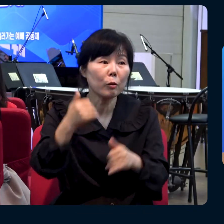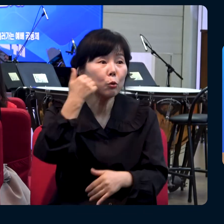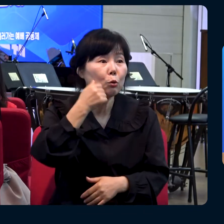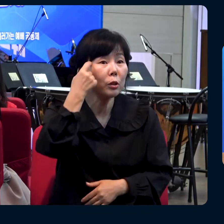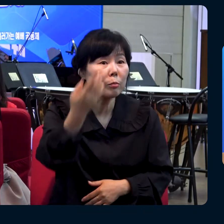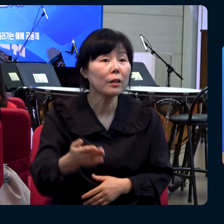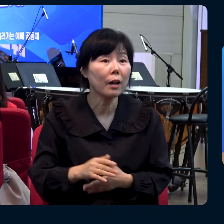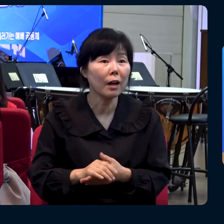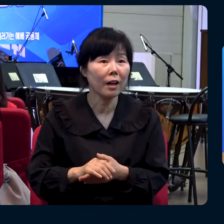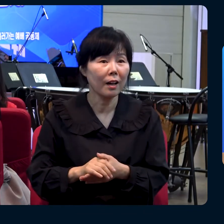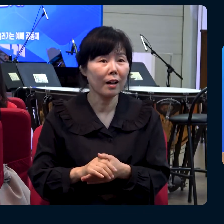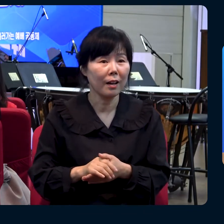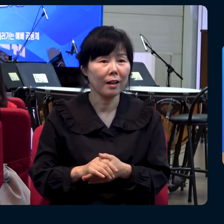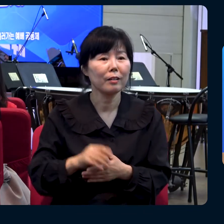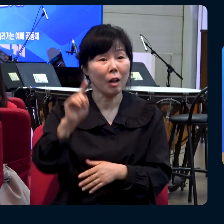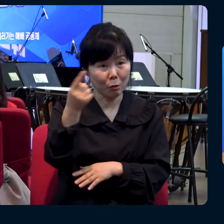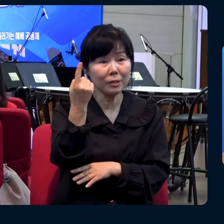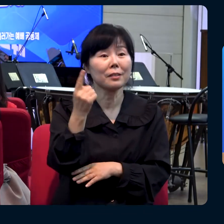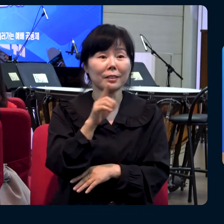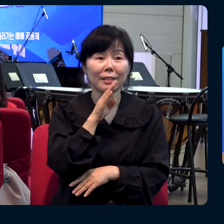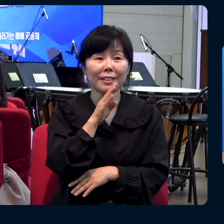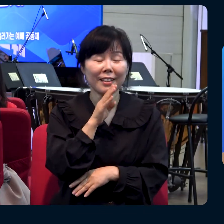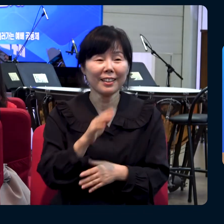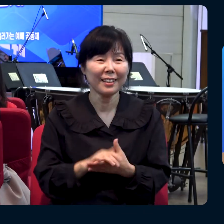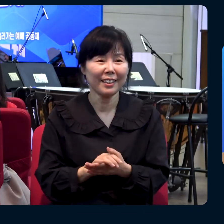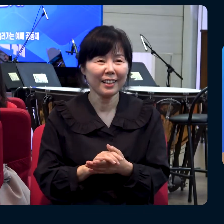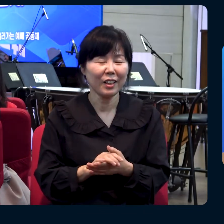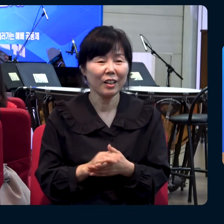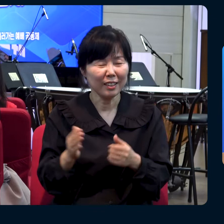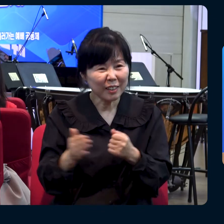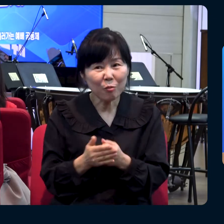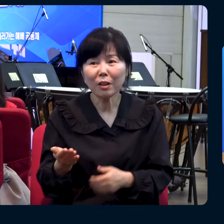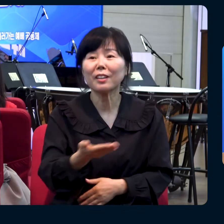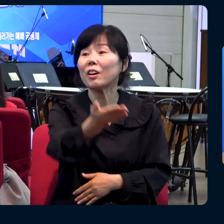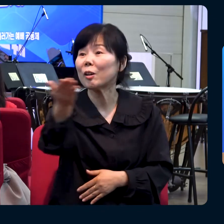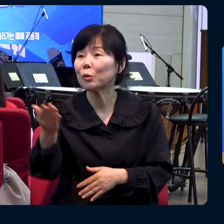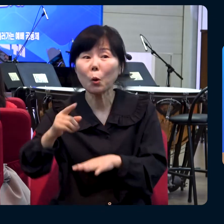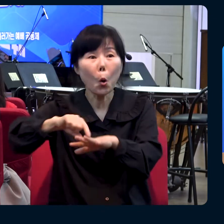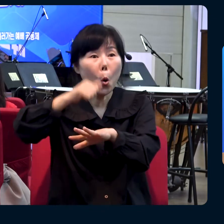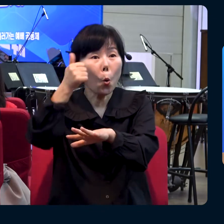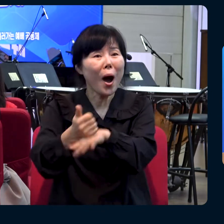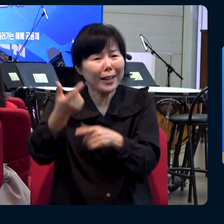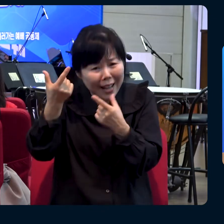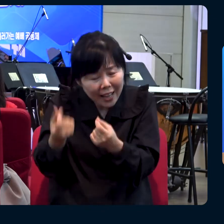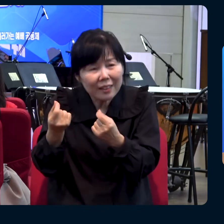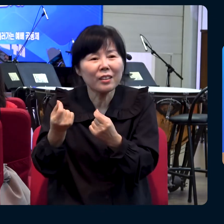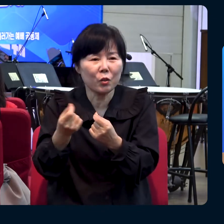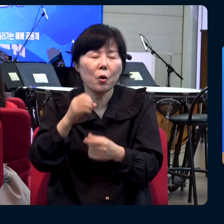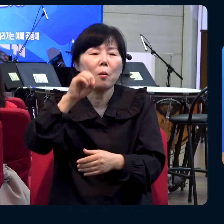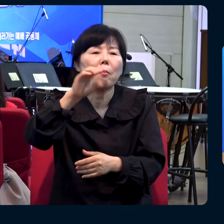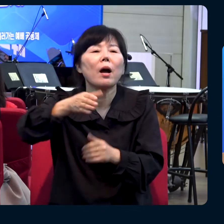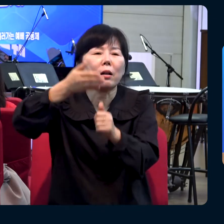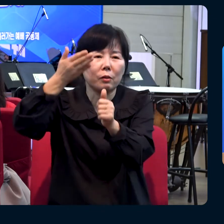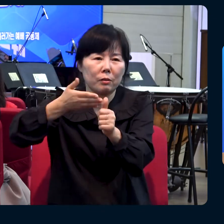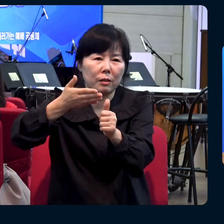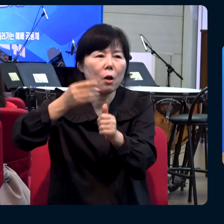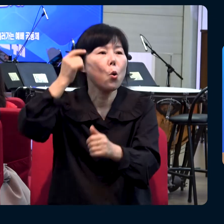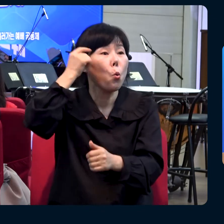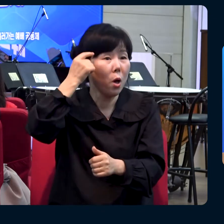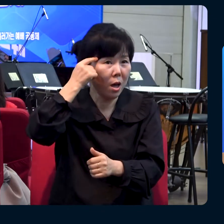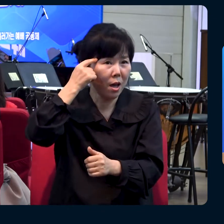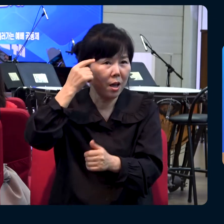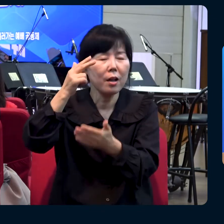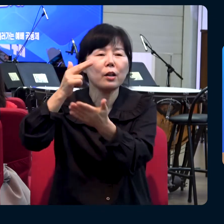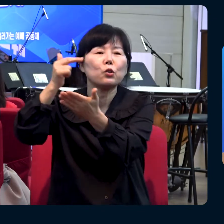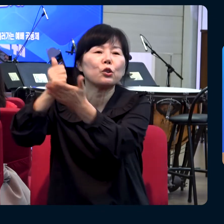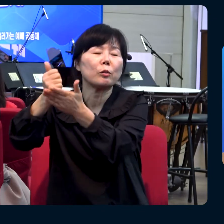여러분 무슨 일을 만나도 예수 믿는 사람은 왕 같은 말을 하셔야 돼요. 왜냐하면 주님이 우리를 붙드시기